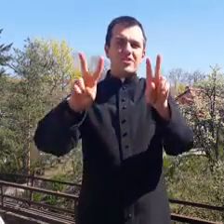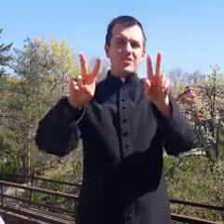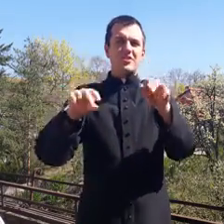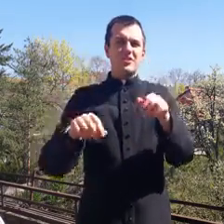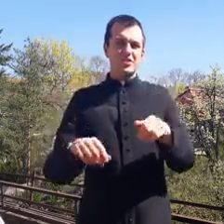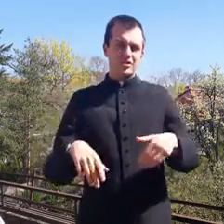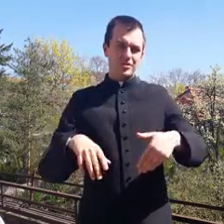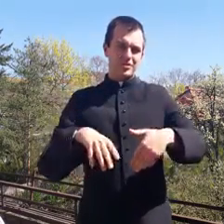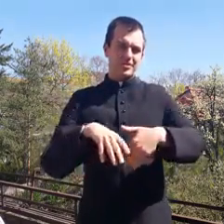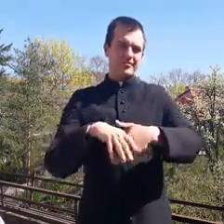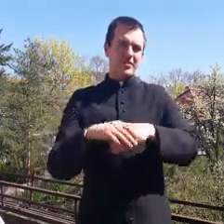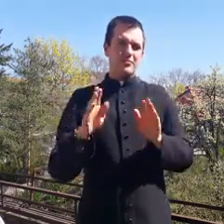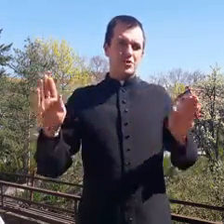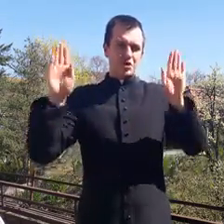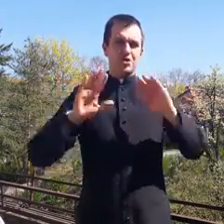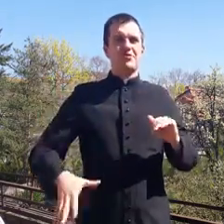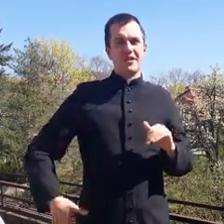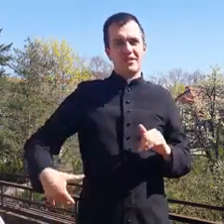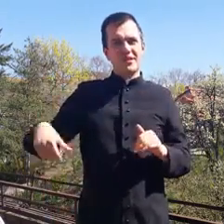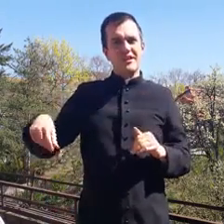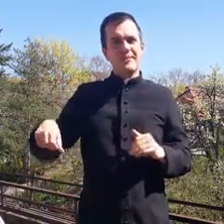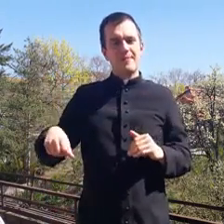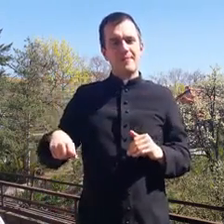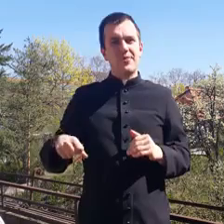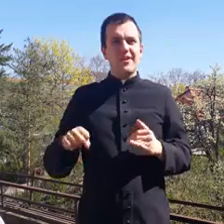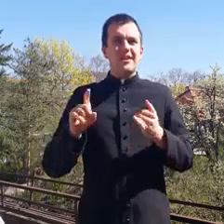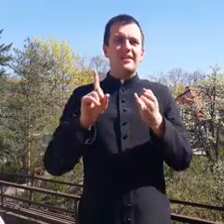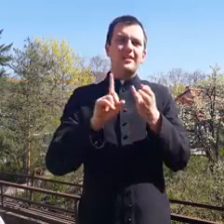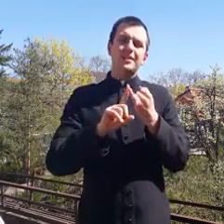uczestniczyć we mszy świętej i